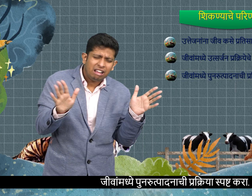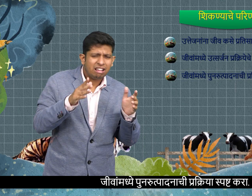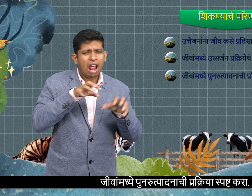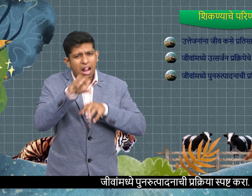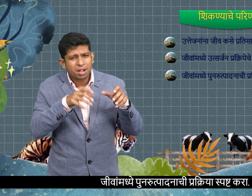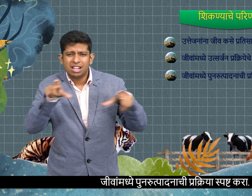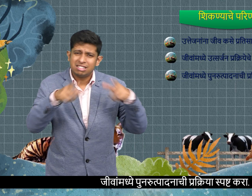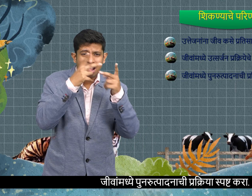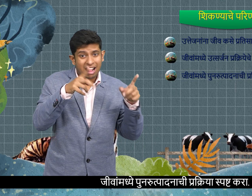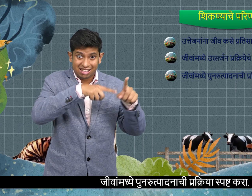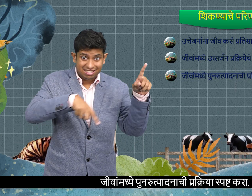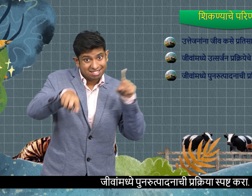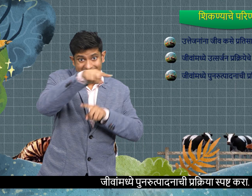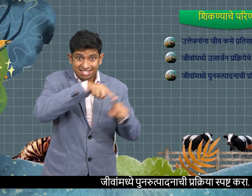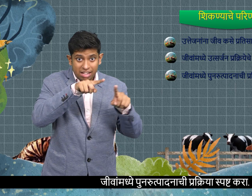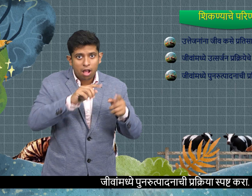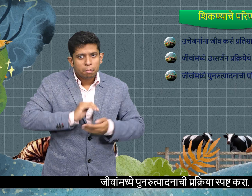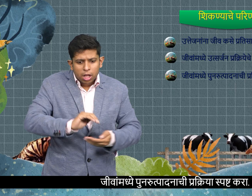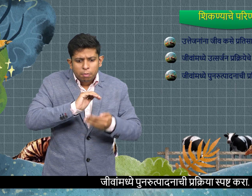पुनरुत्पादनाची प्रक्रिया स्पष्ट करा.